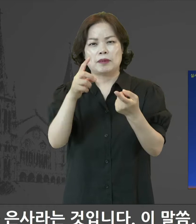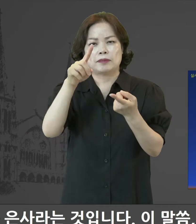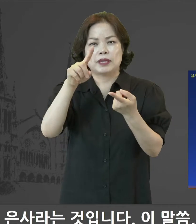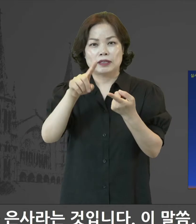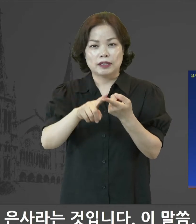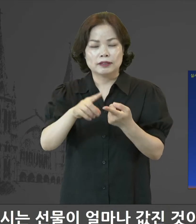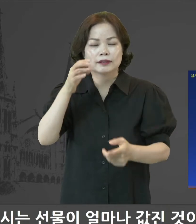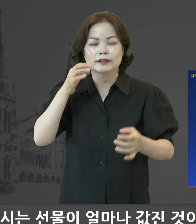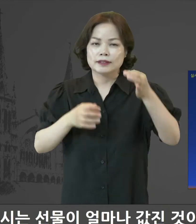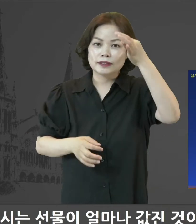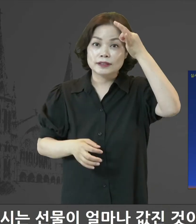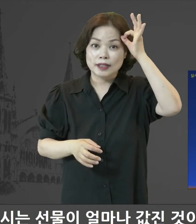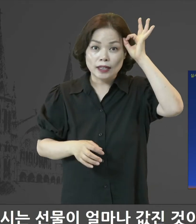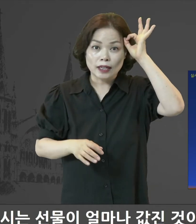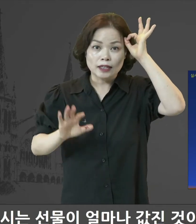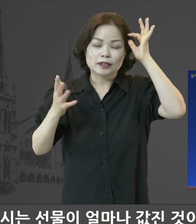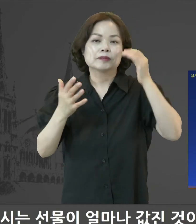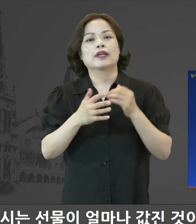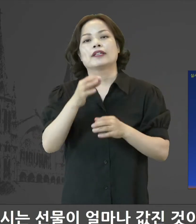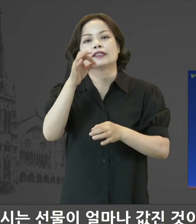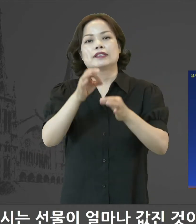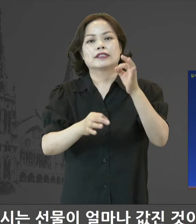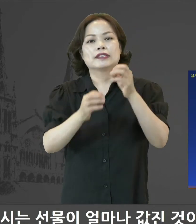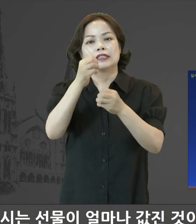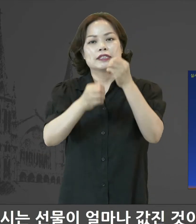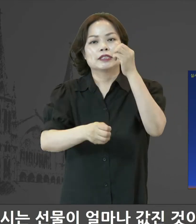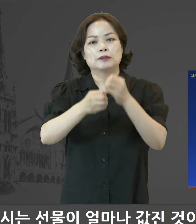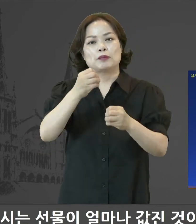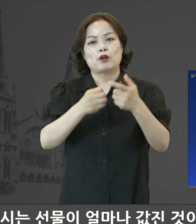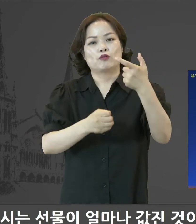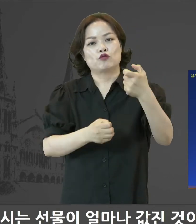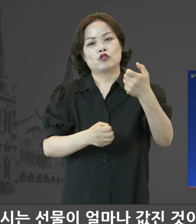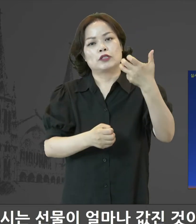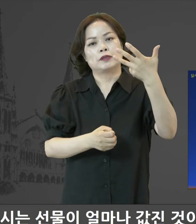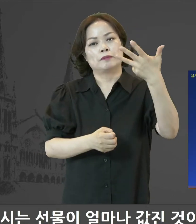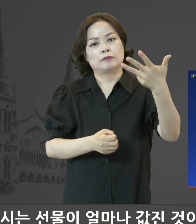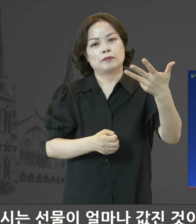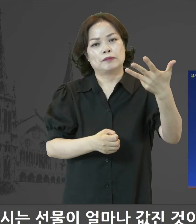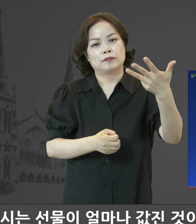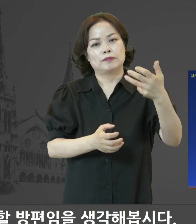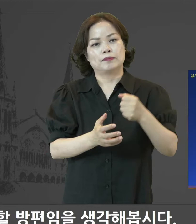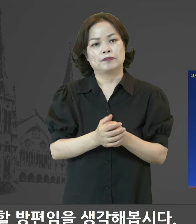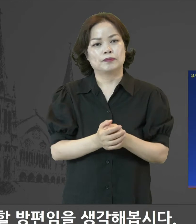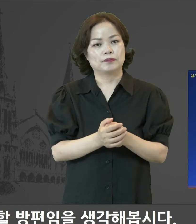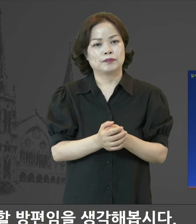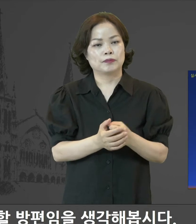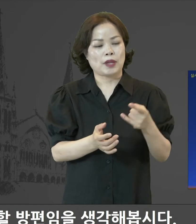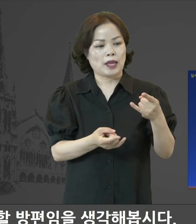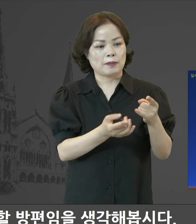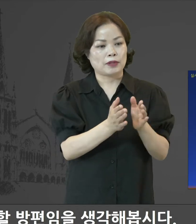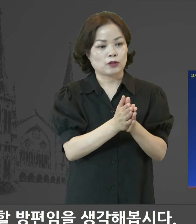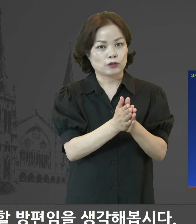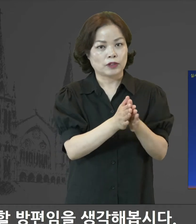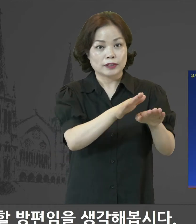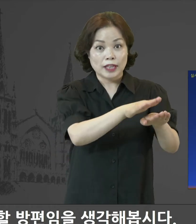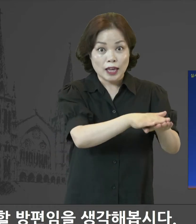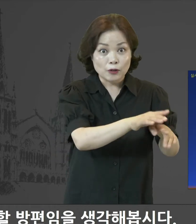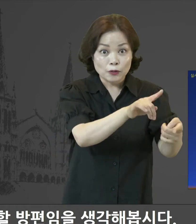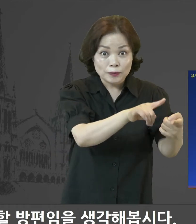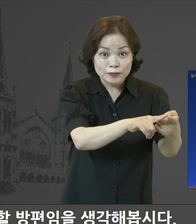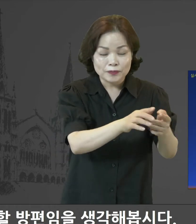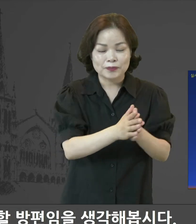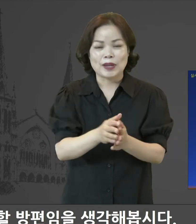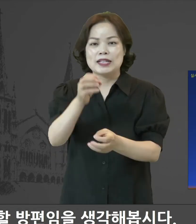깨달을 수 있게 됩니다. 자, 이제 시편 68편으로 한번 가보겠습니다. 에베소서를 잘 꽂아두시고 시편